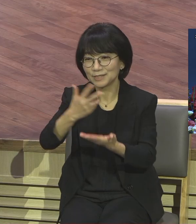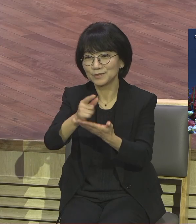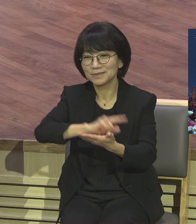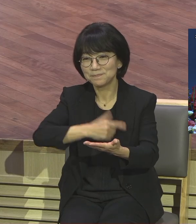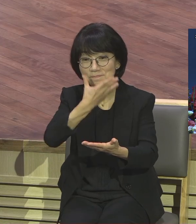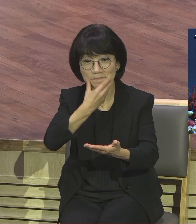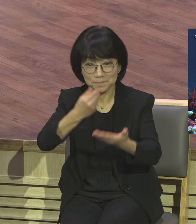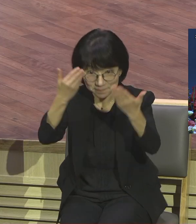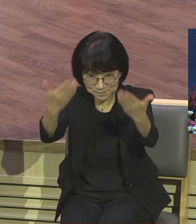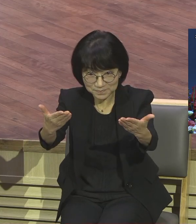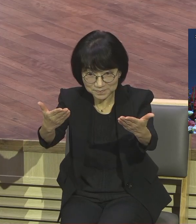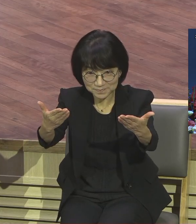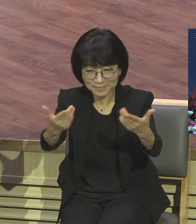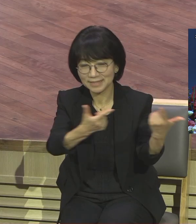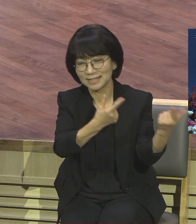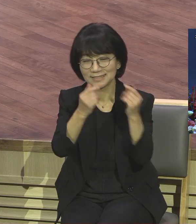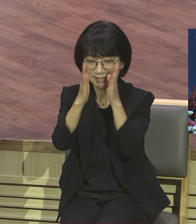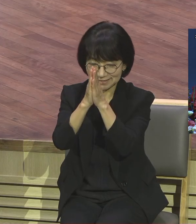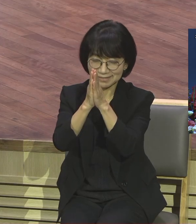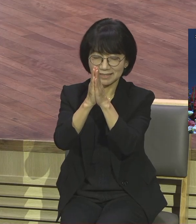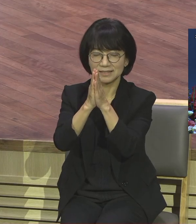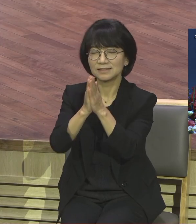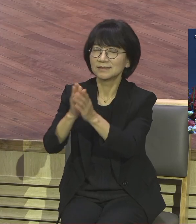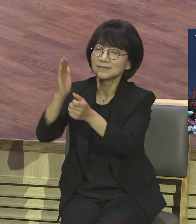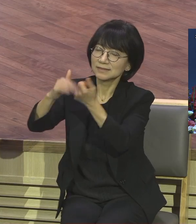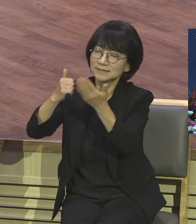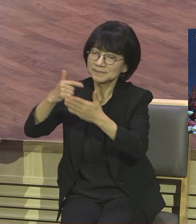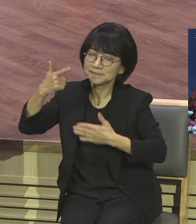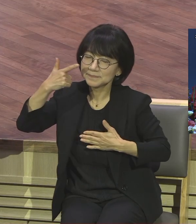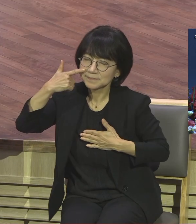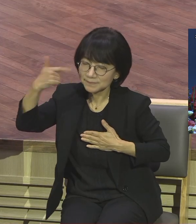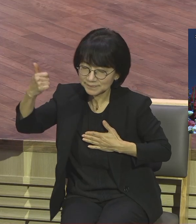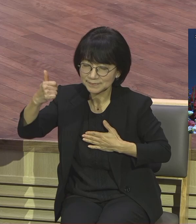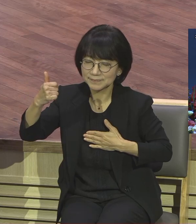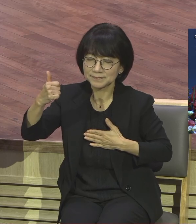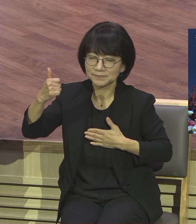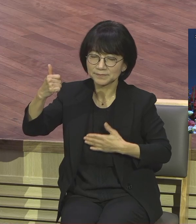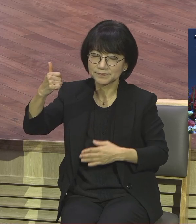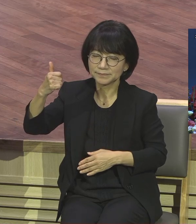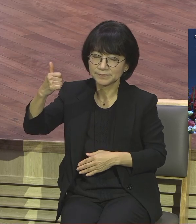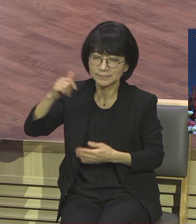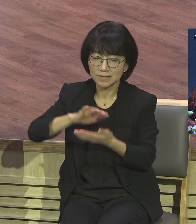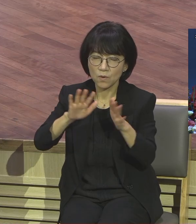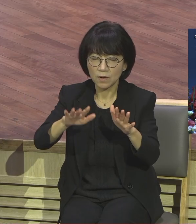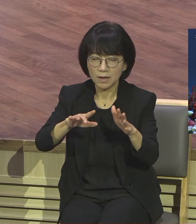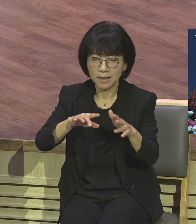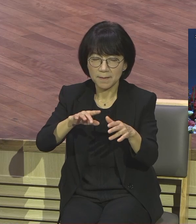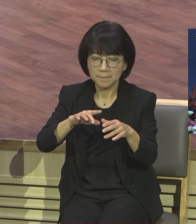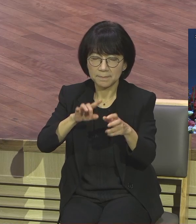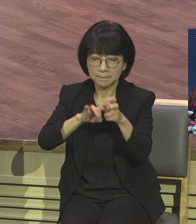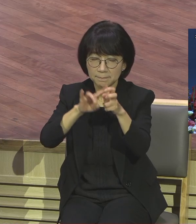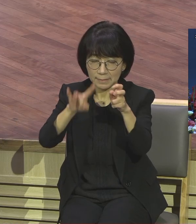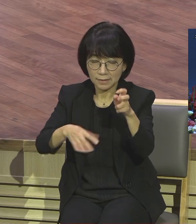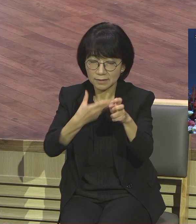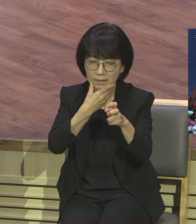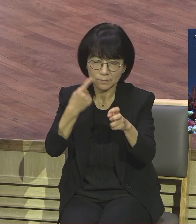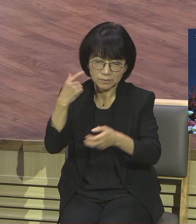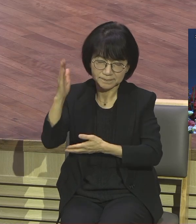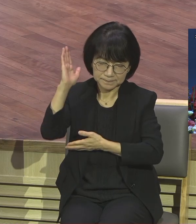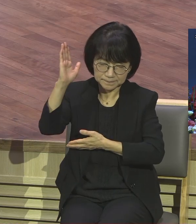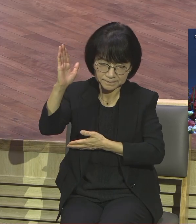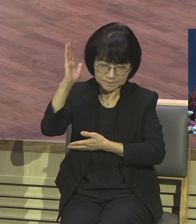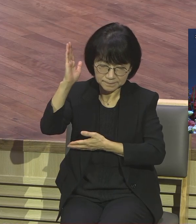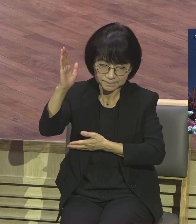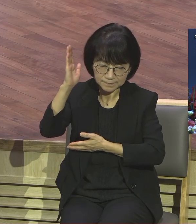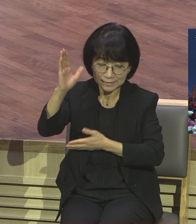주님으로 축복합니다. 기도합시다. 아버지 하나님, 시간표에 따라서 이 마태복음 강의를 통해서 우리 영계